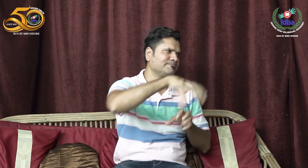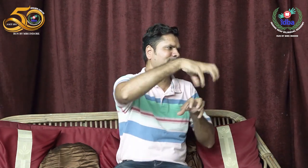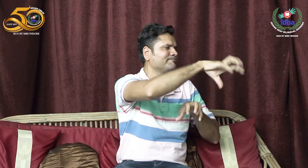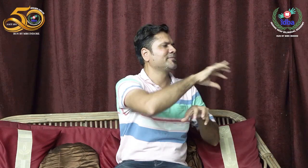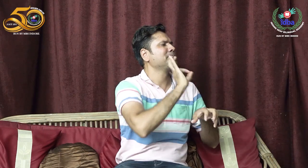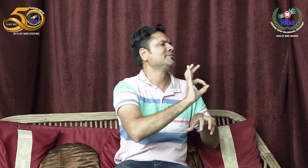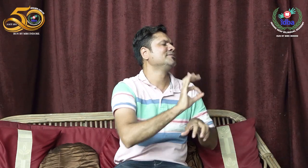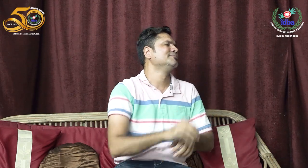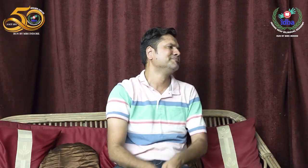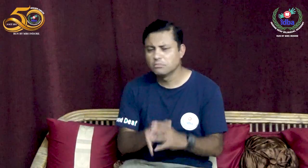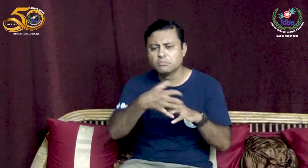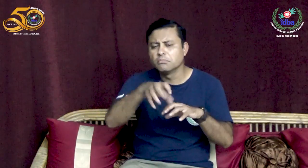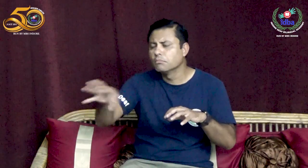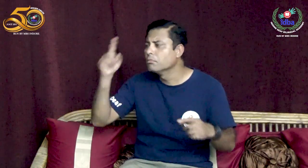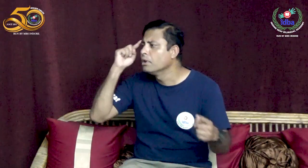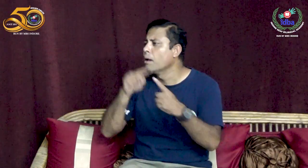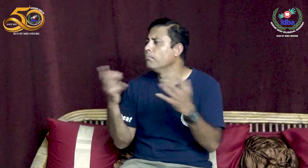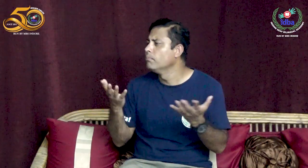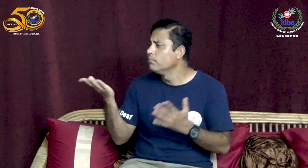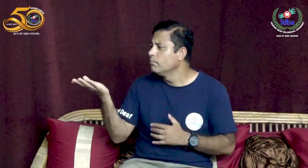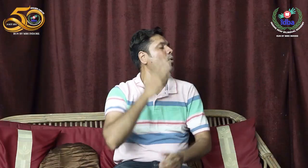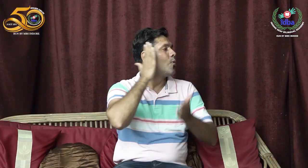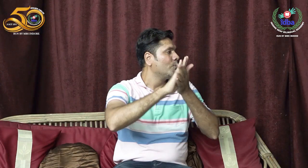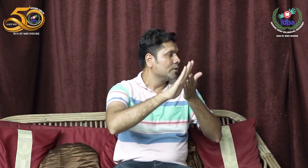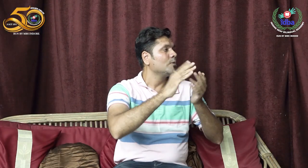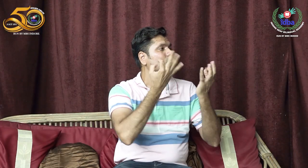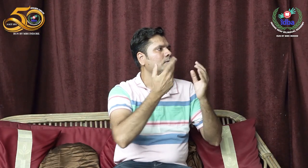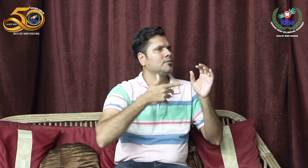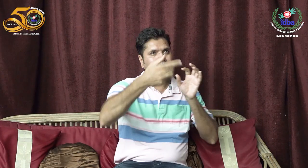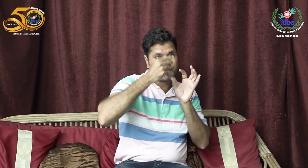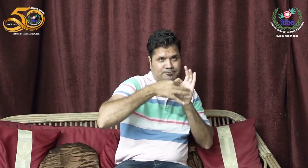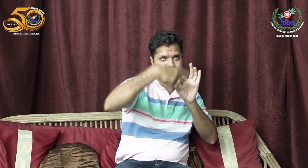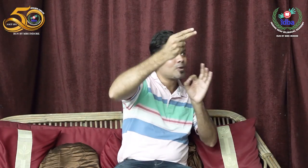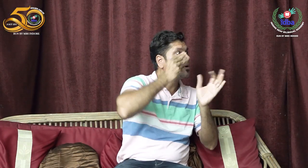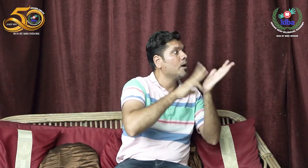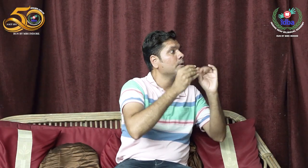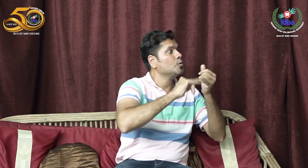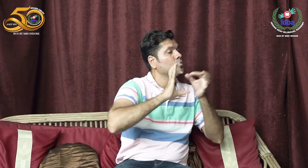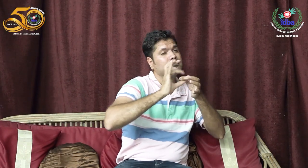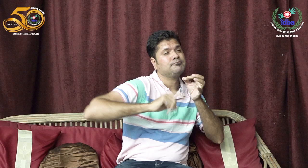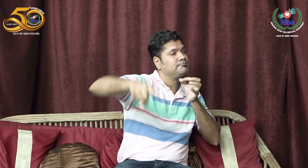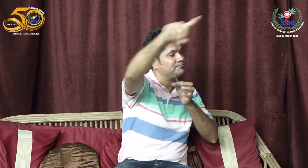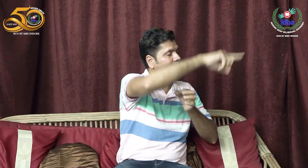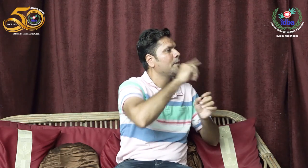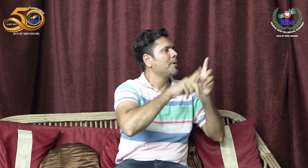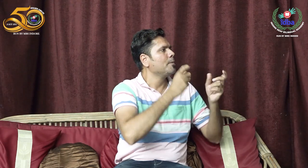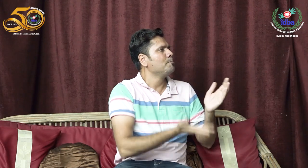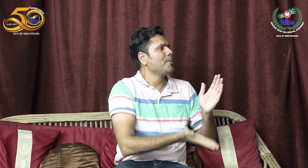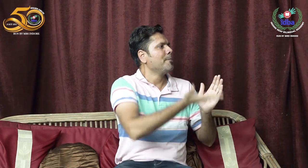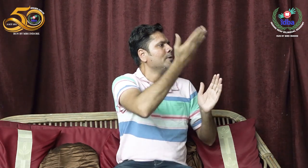है उन्हें रहने में, तो वो है कि इसलिए हॉस्टल जैसे अलग अलग ही क्या, जैसे हॉस्टल हो गया, जैसे